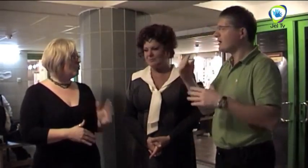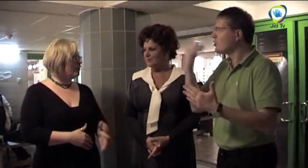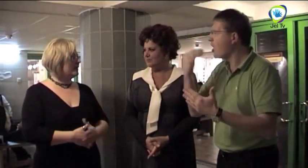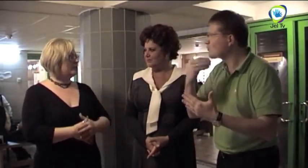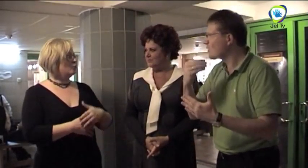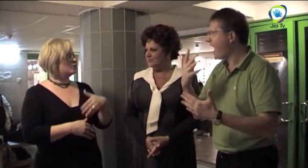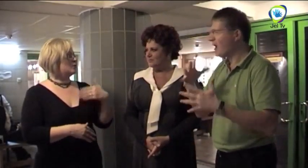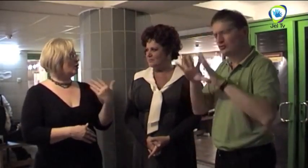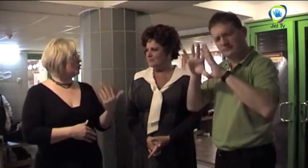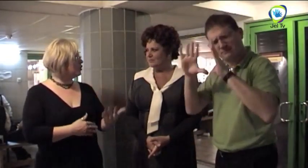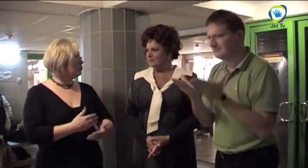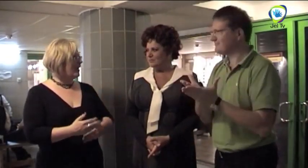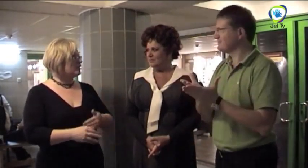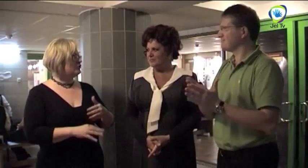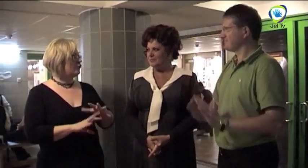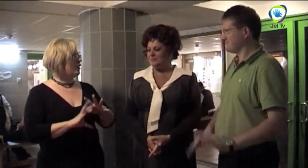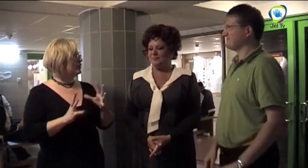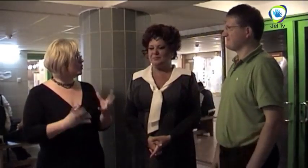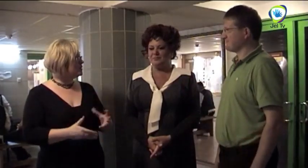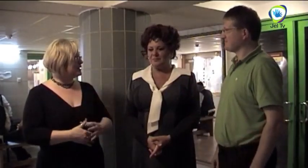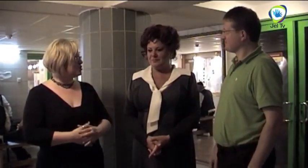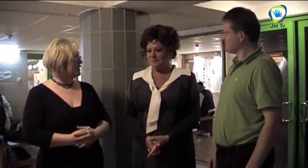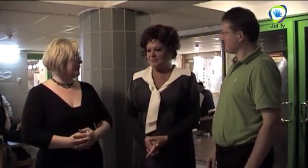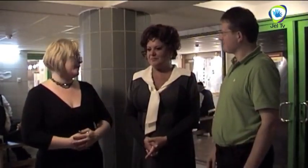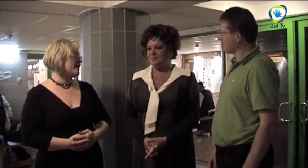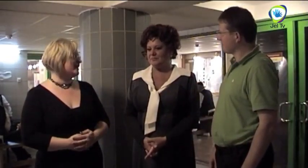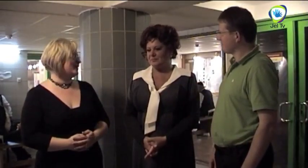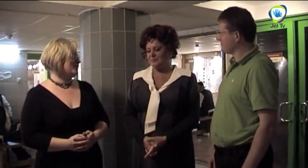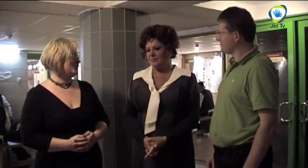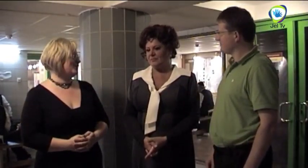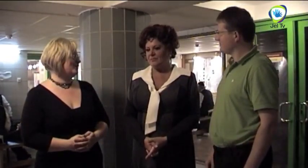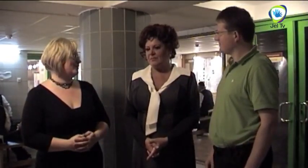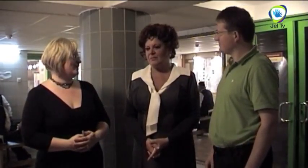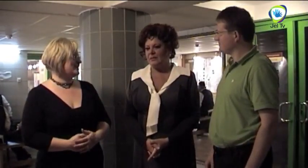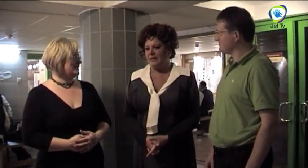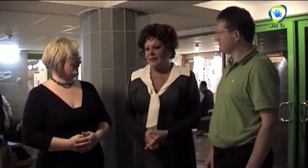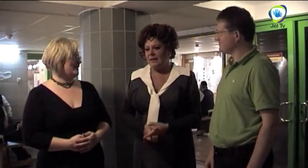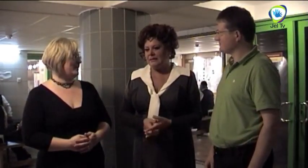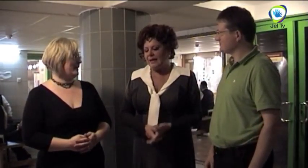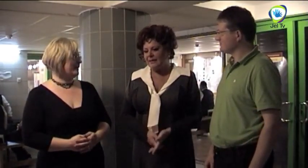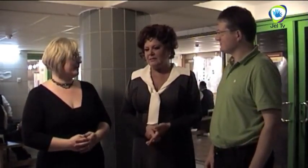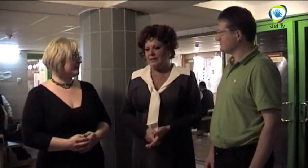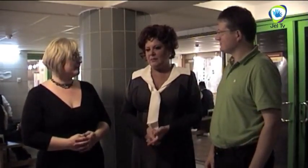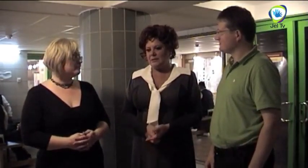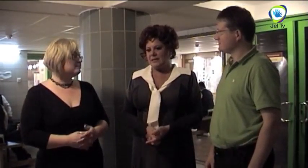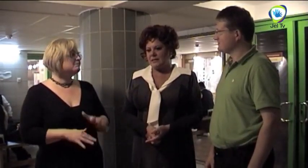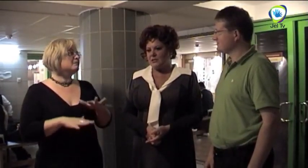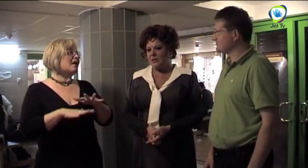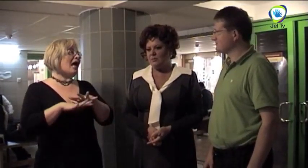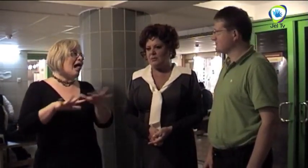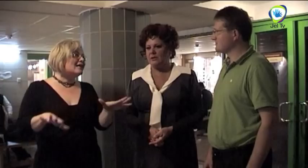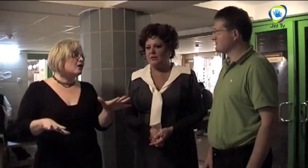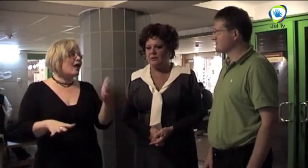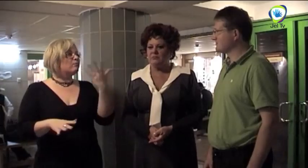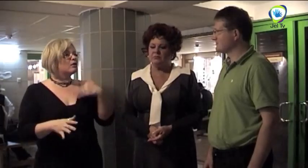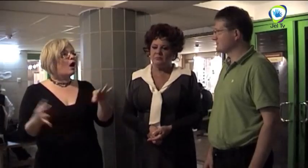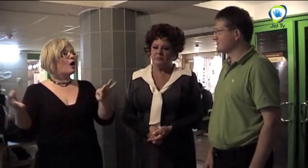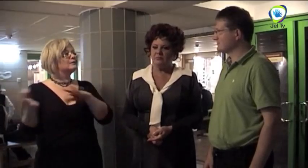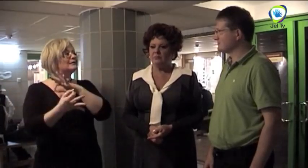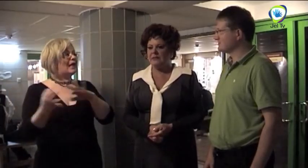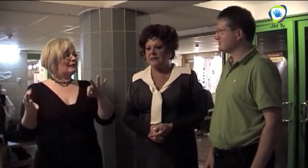Tehát a próbaidőszak, a tanulási folyamat összességében mennyi időt vesz igénybe? Hát általában a zenés darabokra